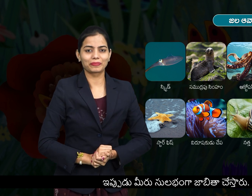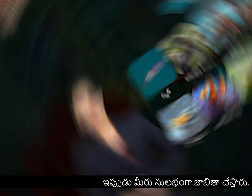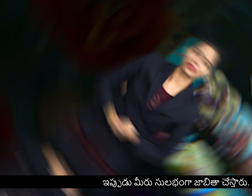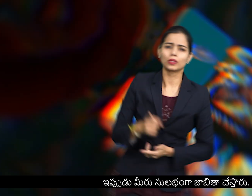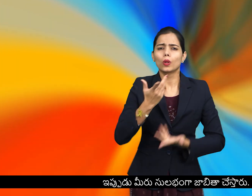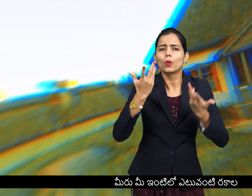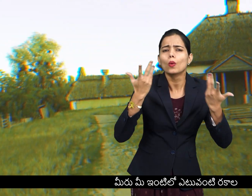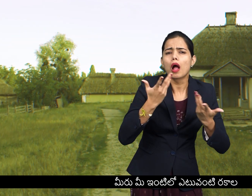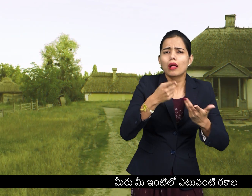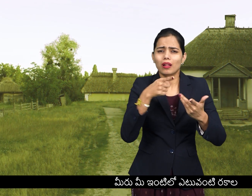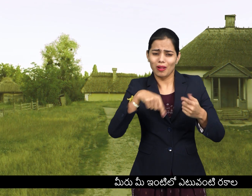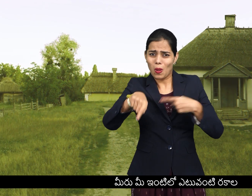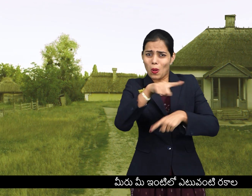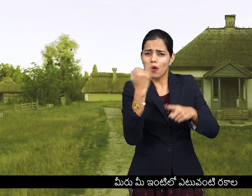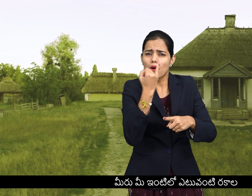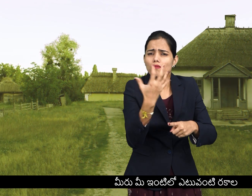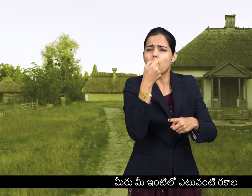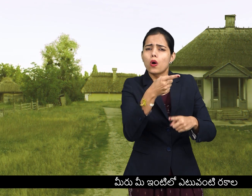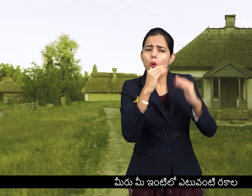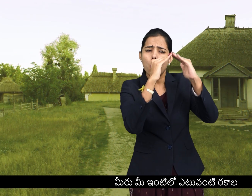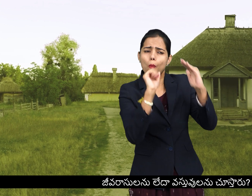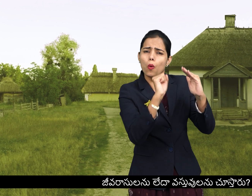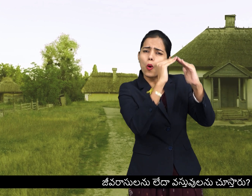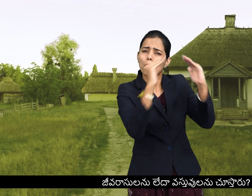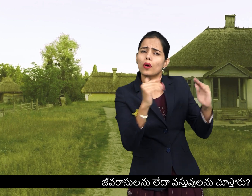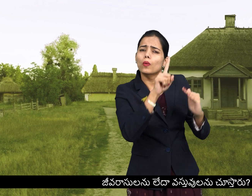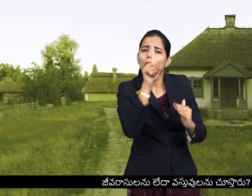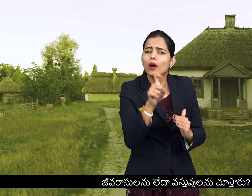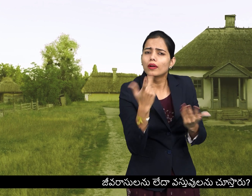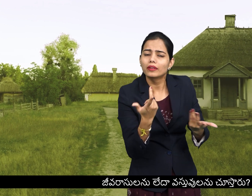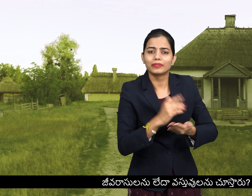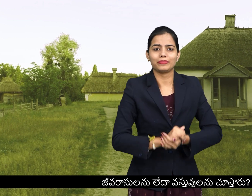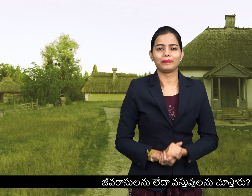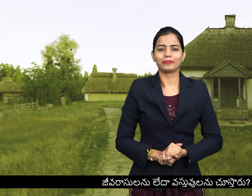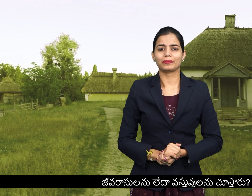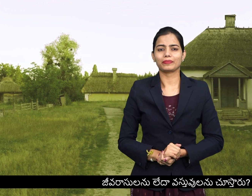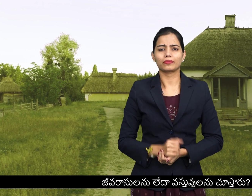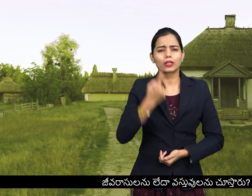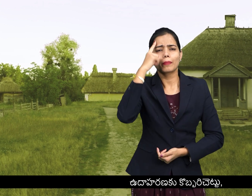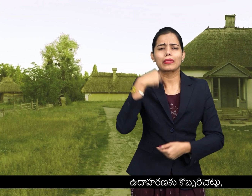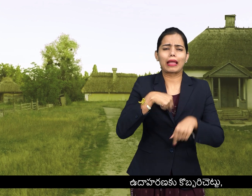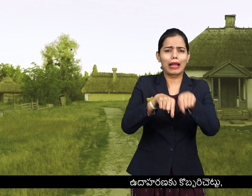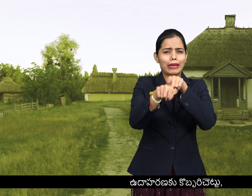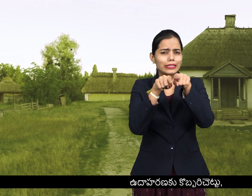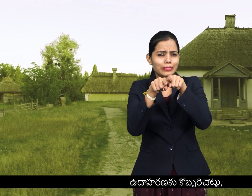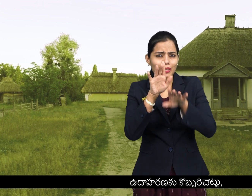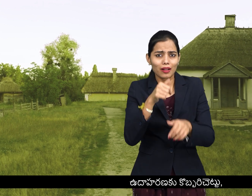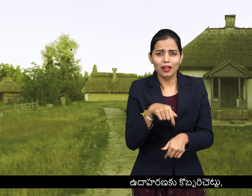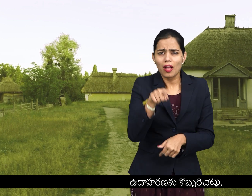చేస్తారు. మీరు మీ ఇంటిలో ఎటువంటి రకాల జీవరాశులను లేదా వస్తువులను చూస్తారు?